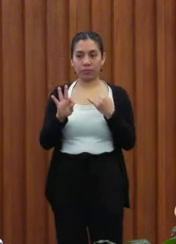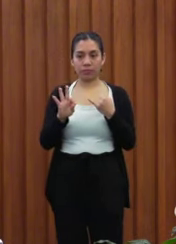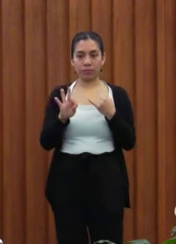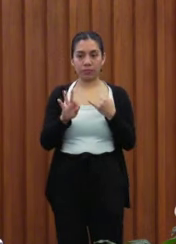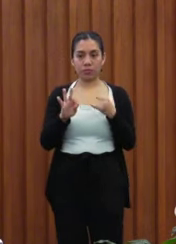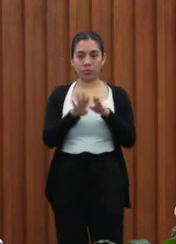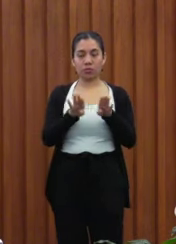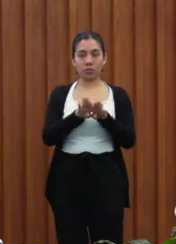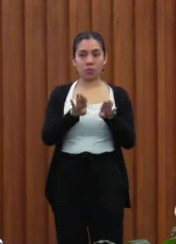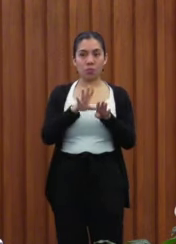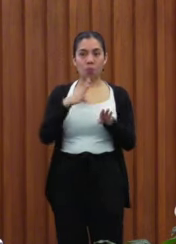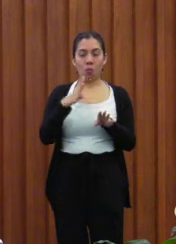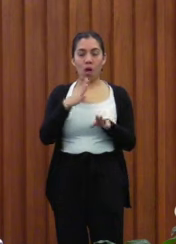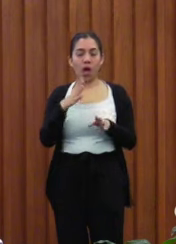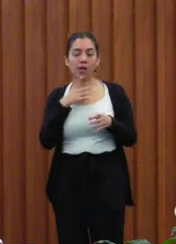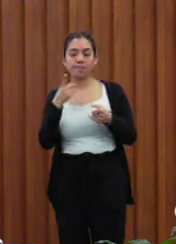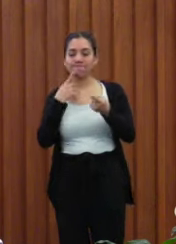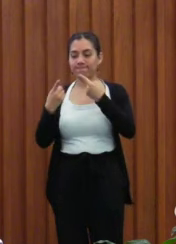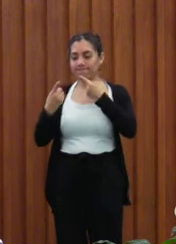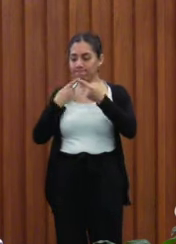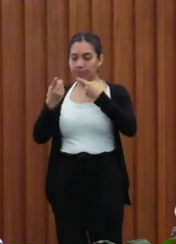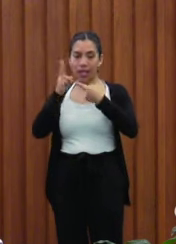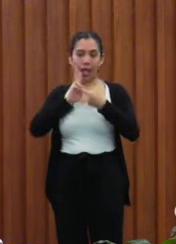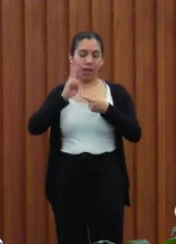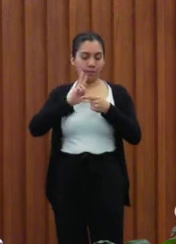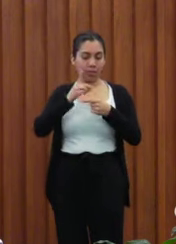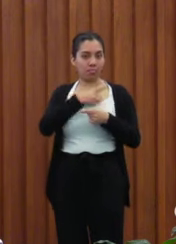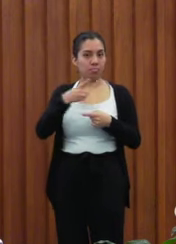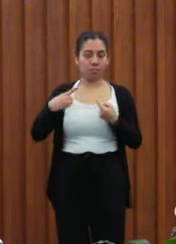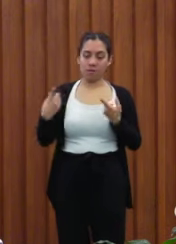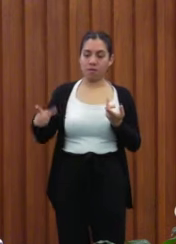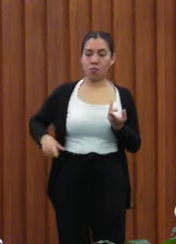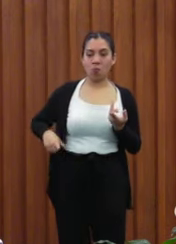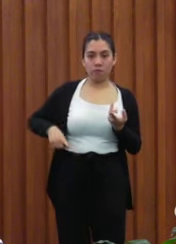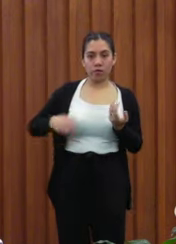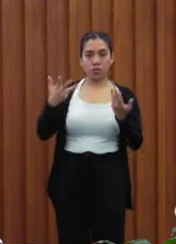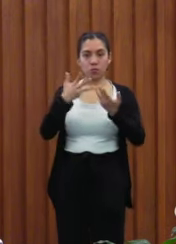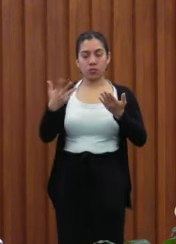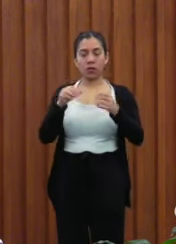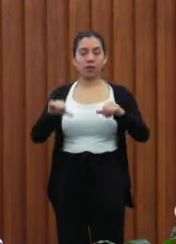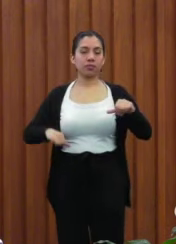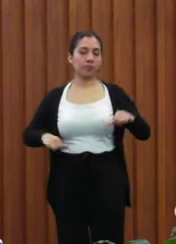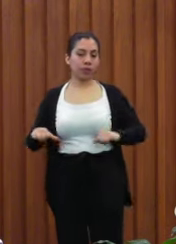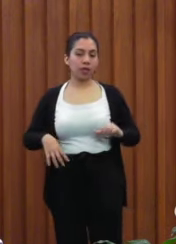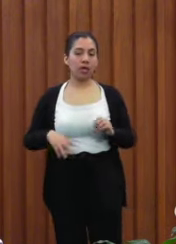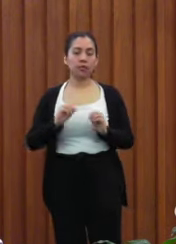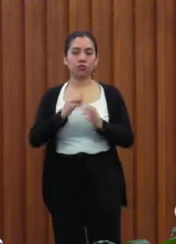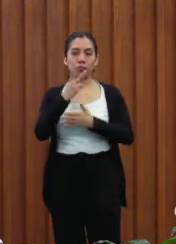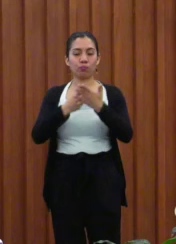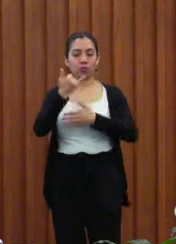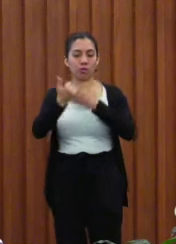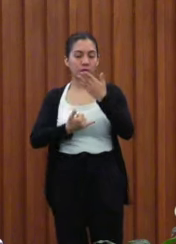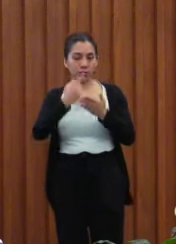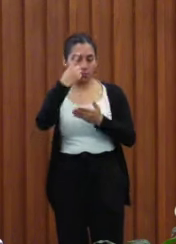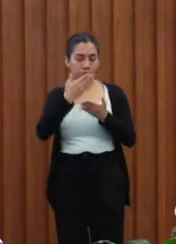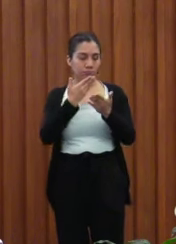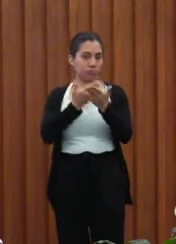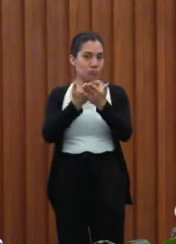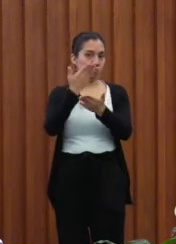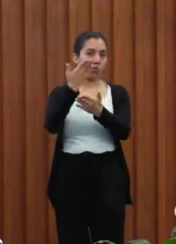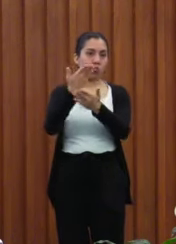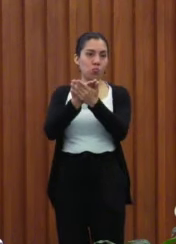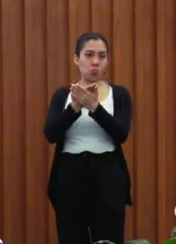a disposición para que de esto se generen políticas públicas, acciones y presencia del Estado en la